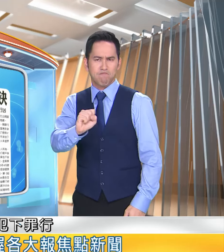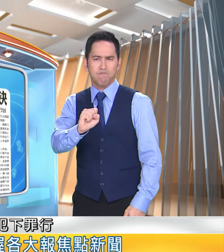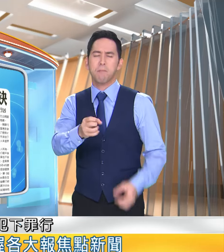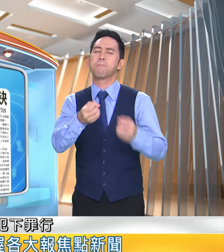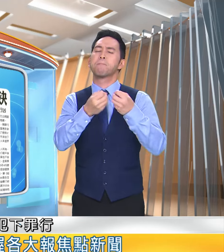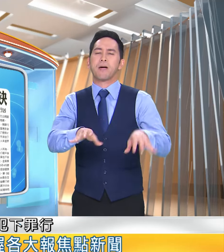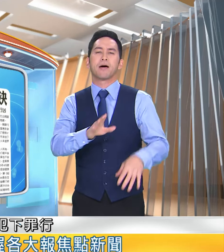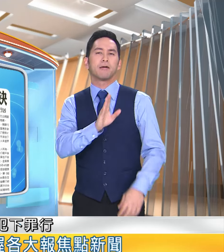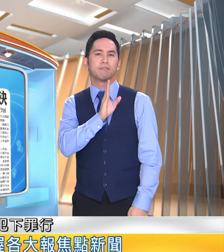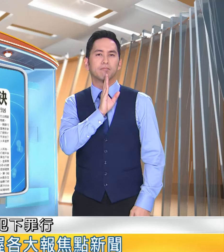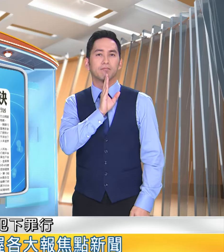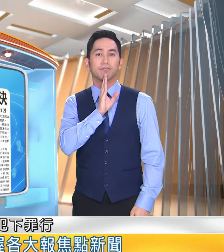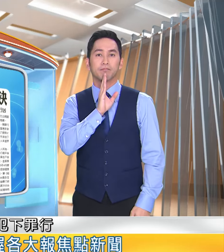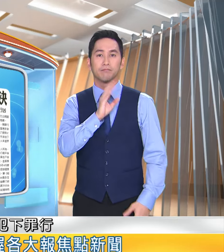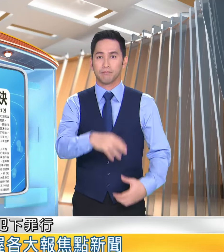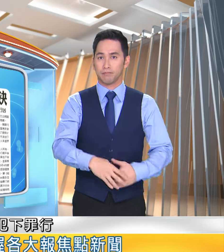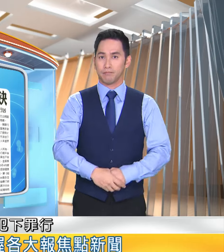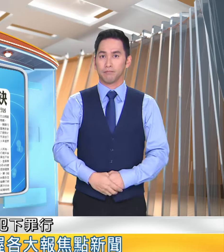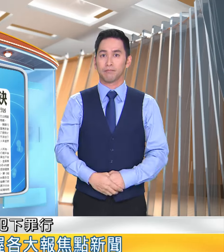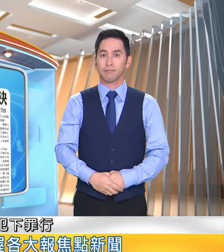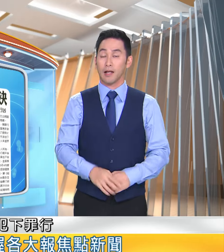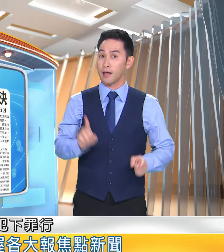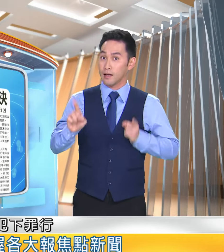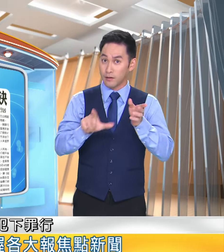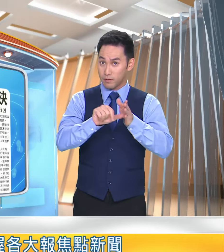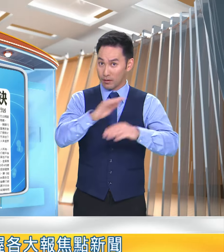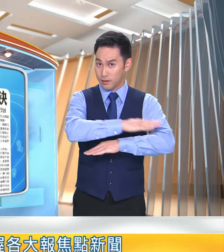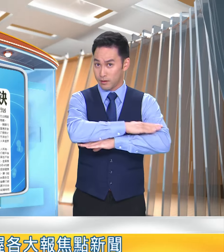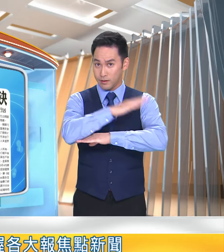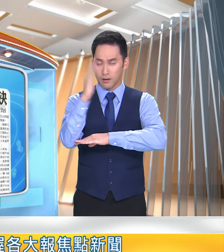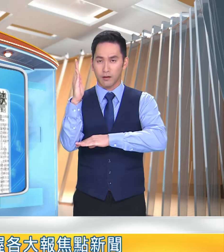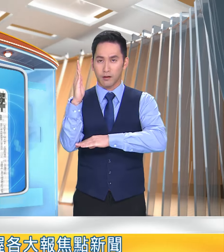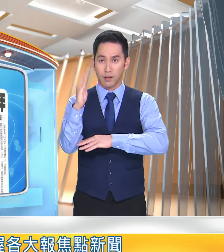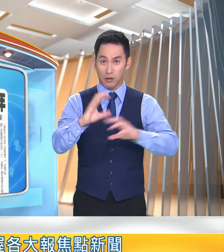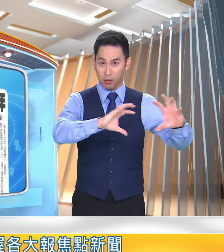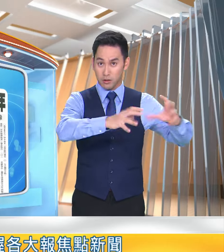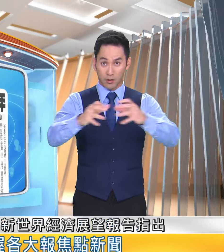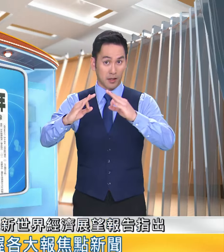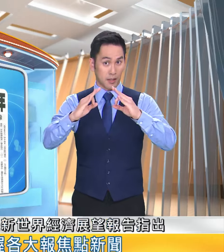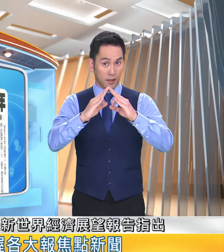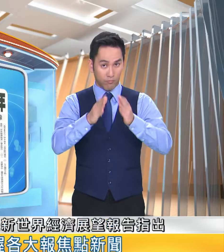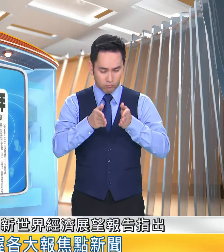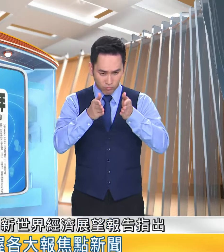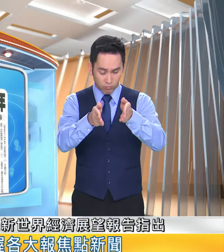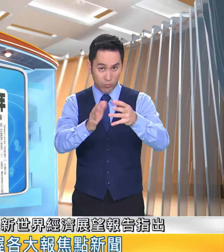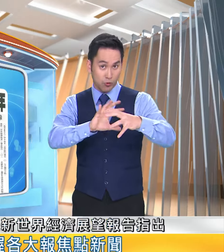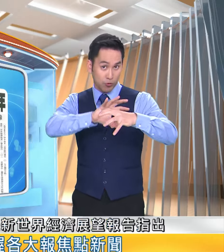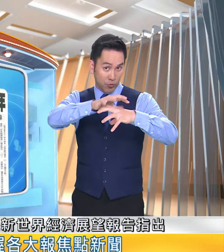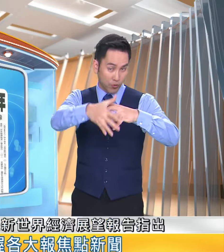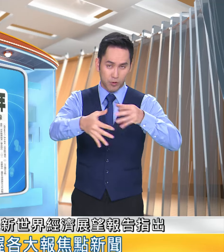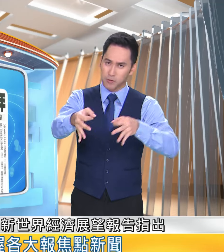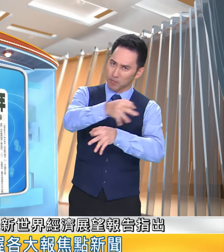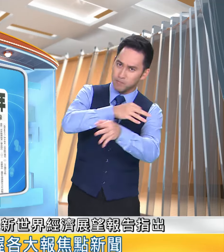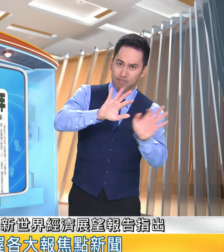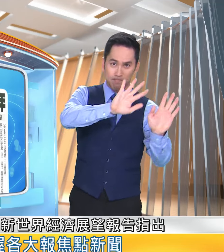满，才会犯下罪行。自由时报是报道， 世界银行发布了最新世界经